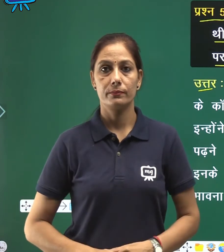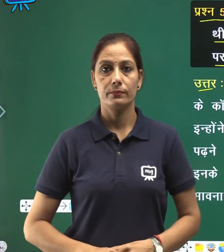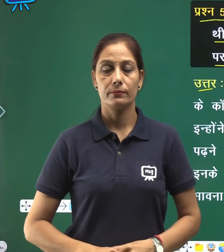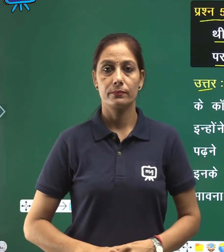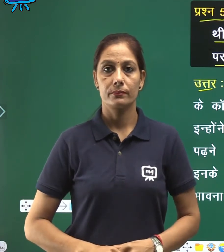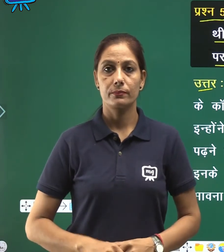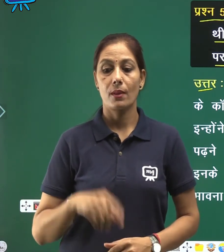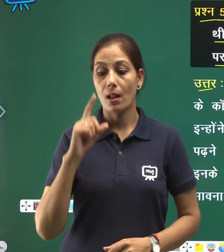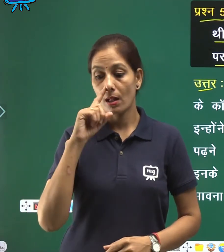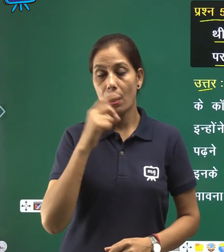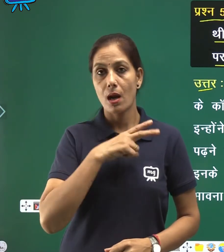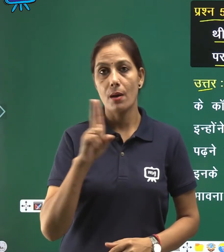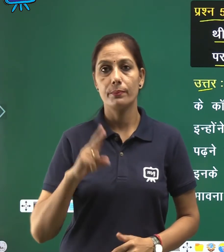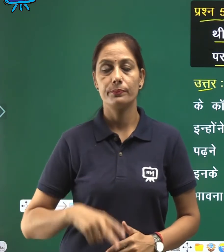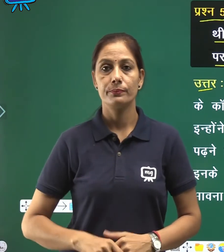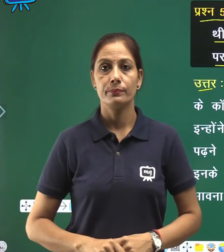शीला अग्रवाल